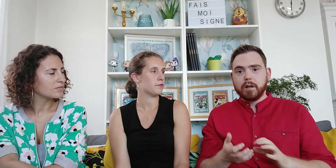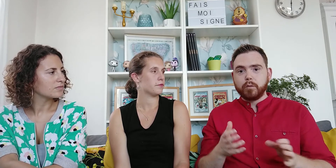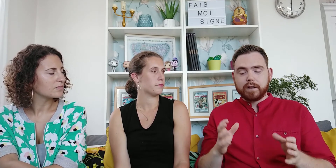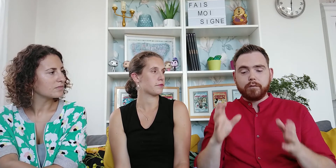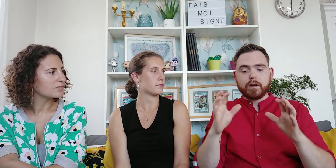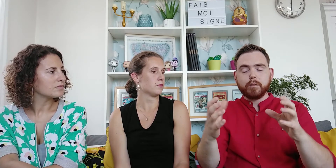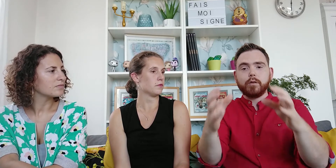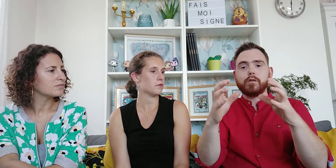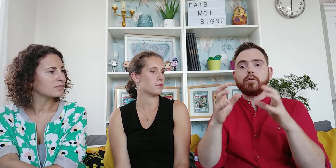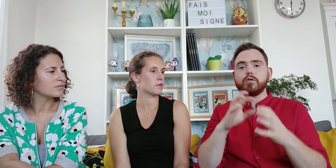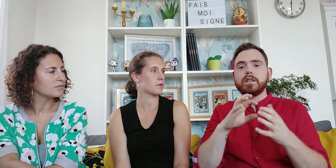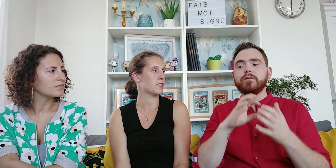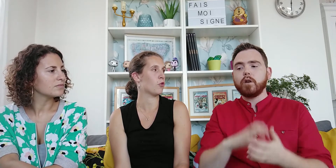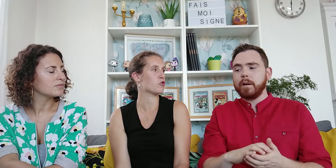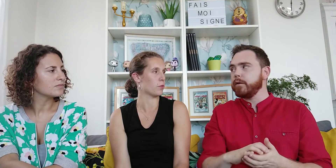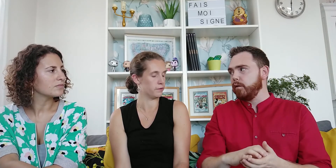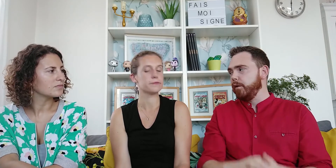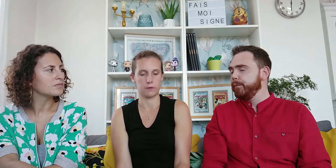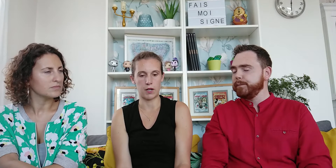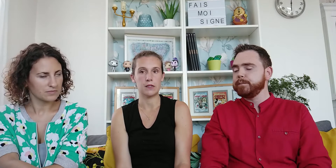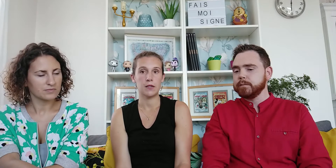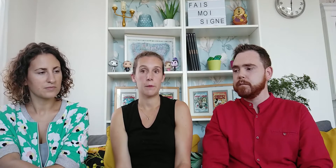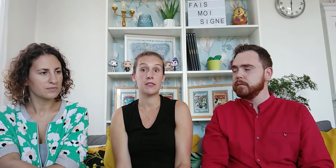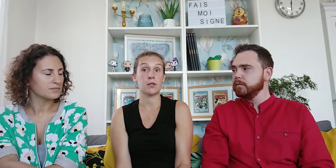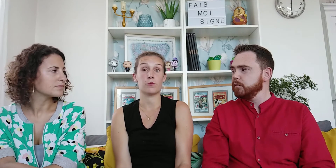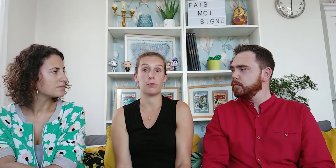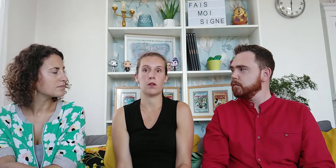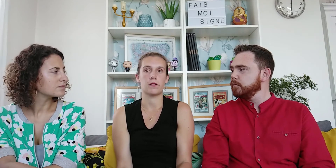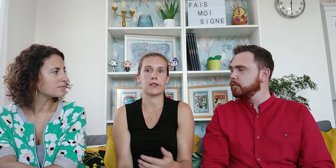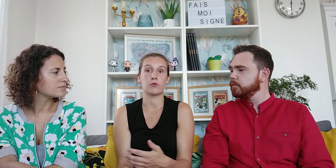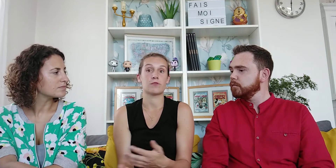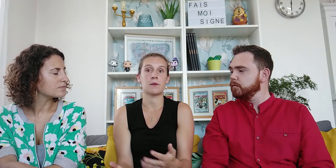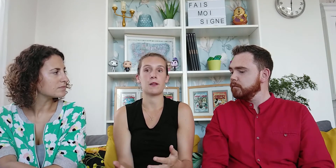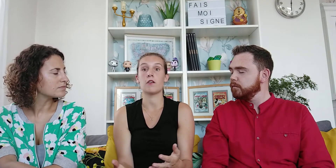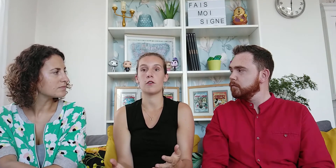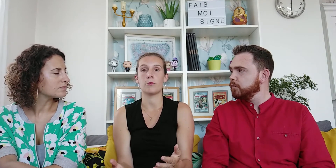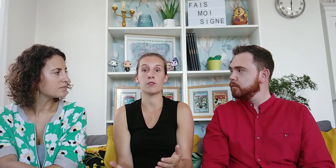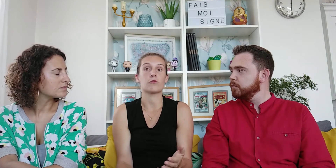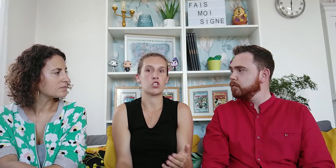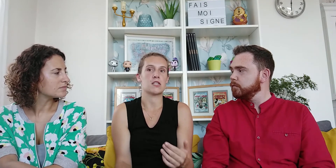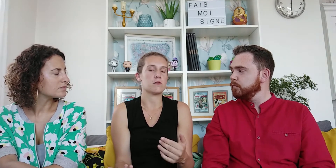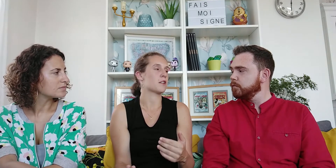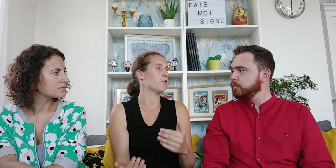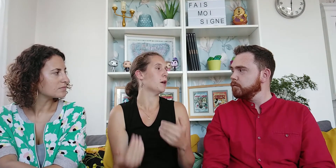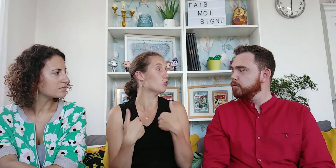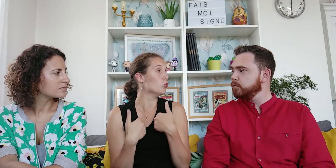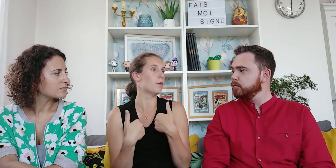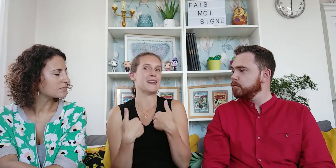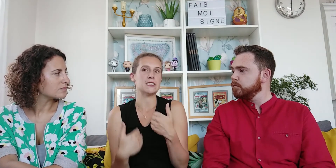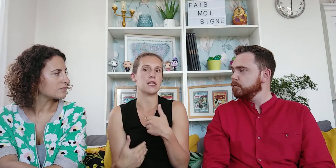pour qu'il voit que ce sont deux choses qui vont quand même ensemble. Voilà. Déjà, pour quelque chose de tout simple, alors moi il se trouve que j'ai de la chance et que ma nounou pratique